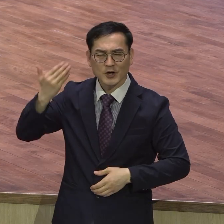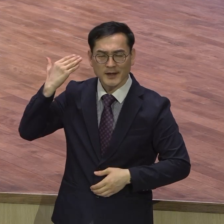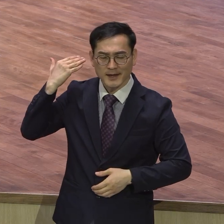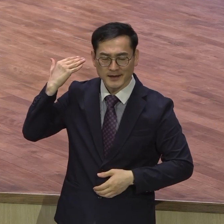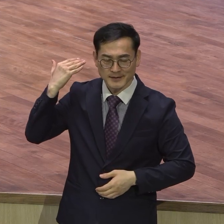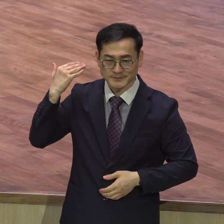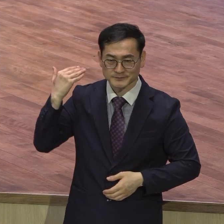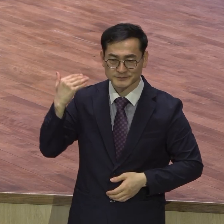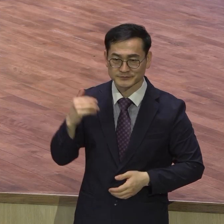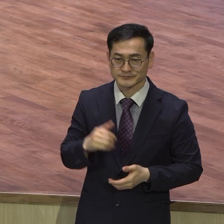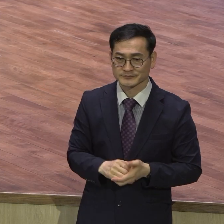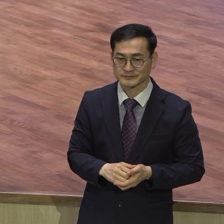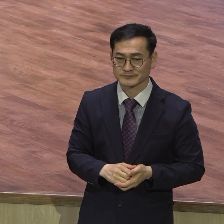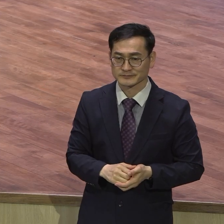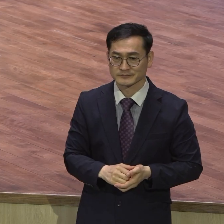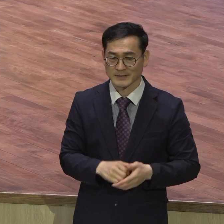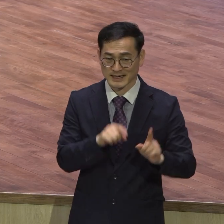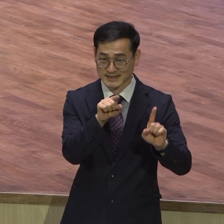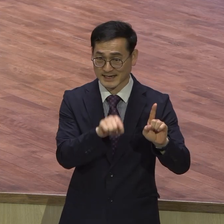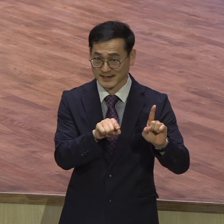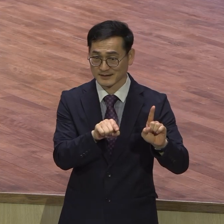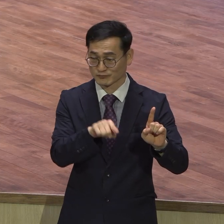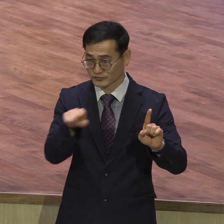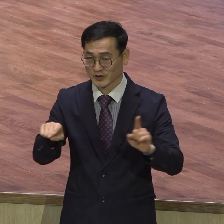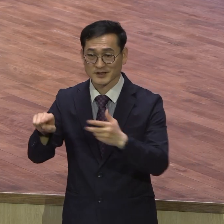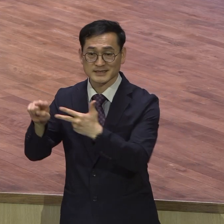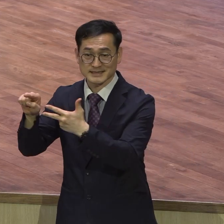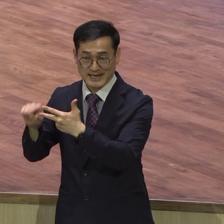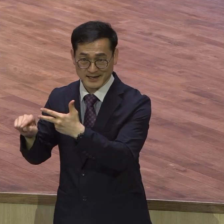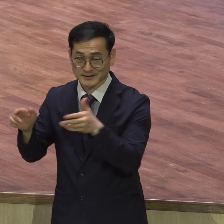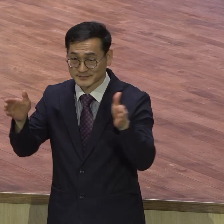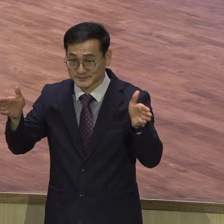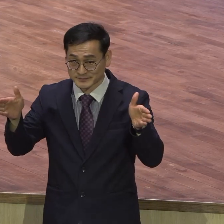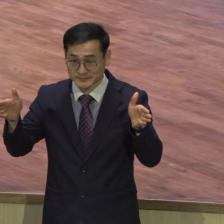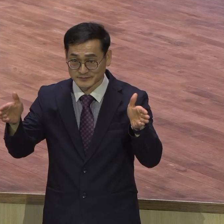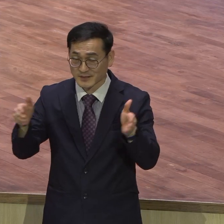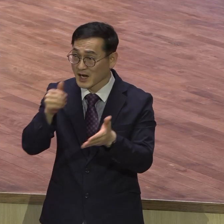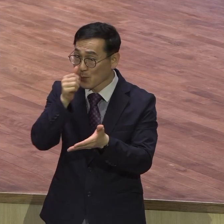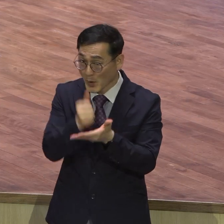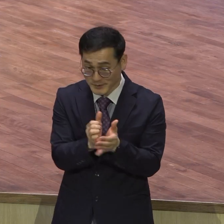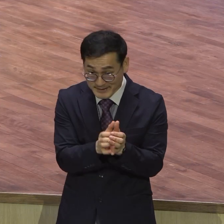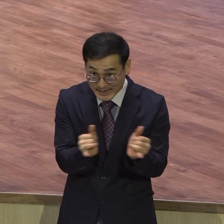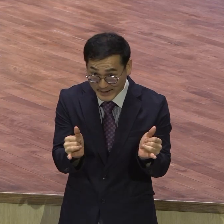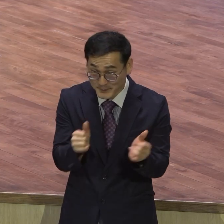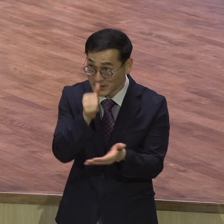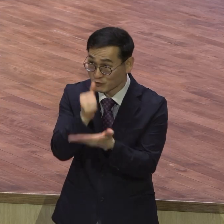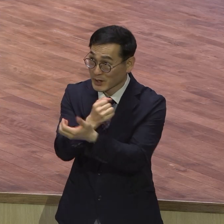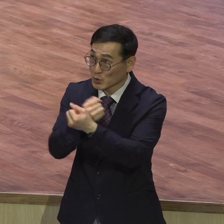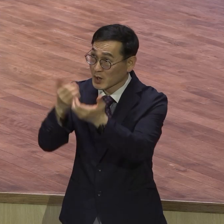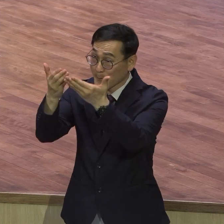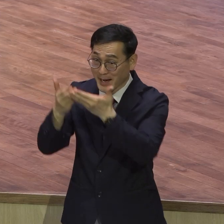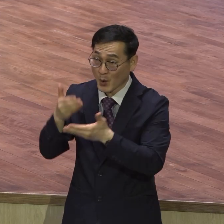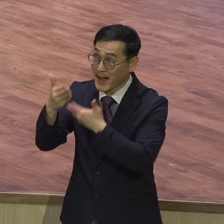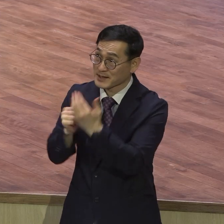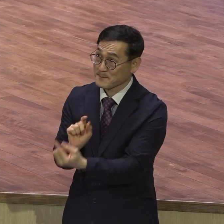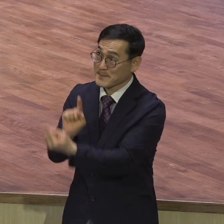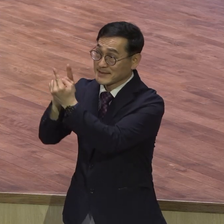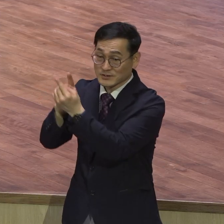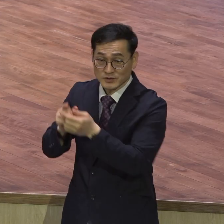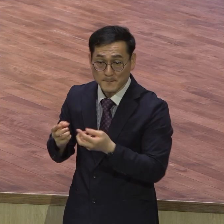삶의 본 1장부터 7장까지는 범죄한 인간이 죄 용서를 받고 하나님께 나아갈 수 있는 통로가